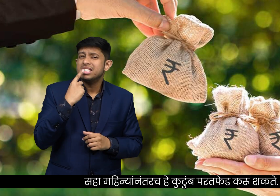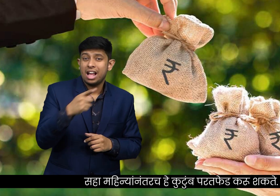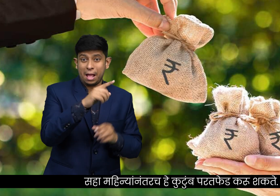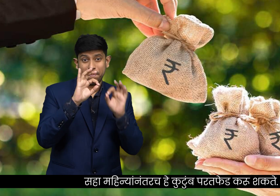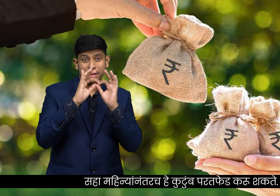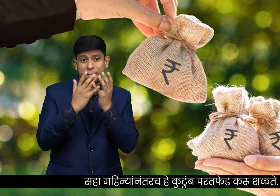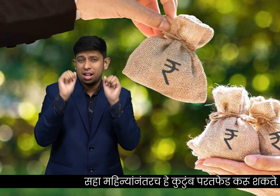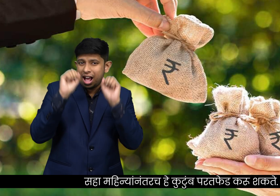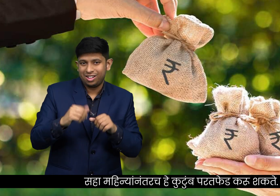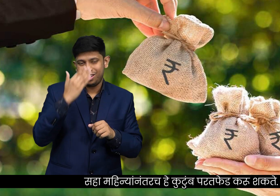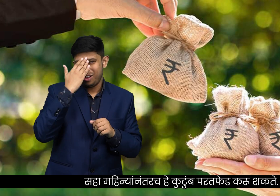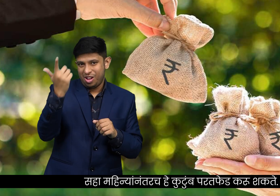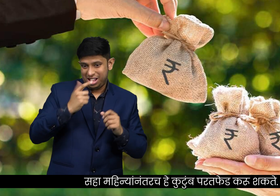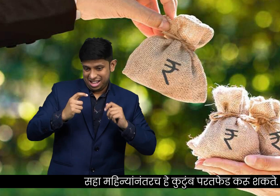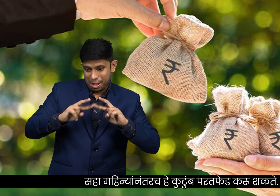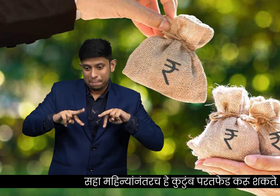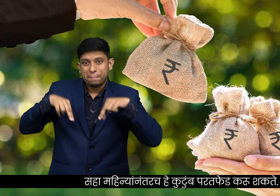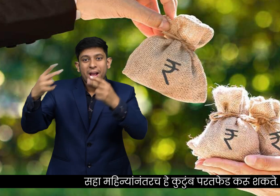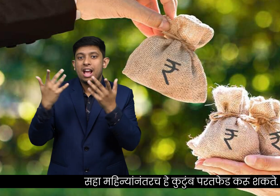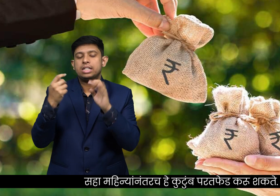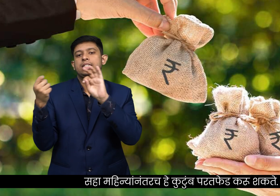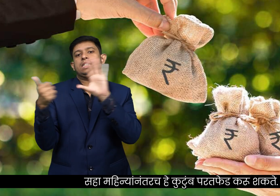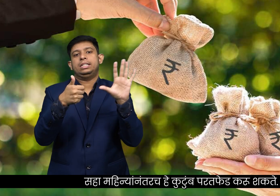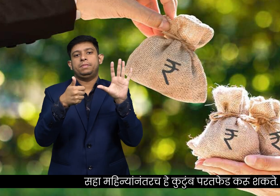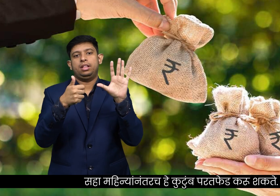6 महिन्यानंतर हे कुटुंब परतफेड करू शकते.